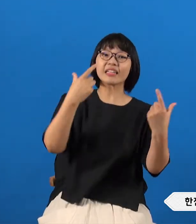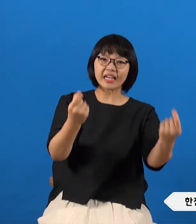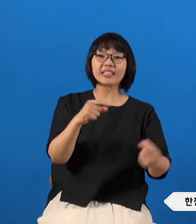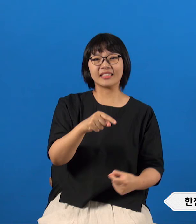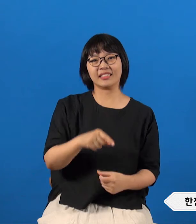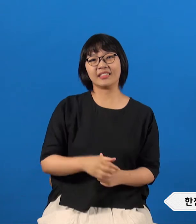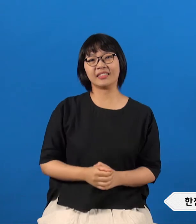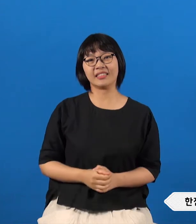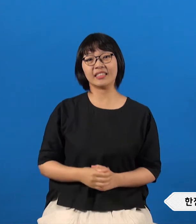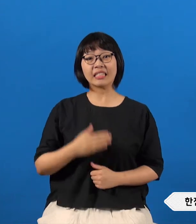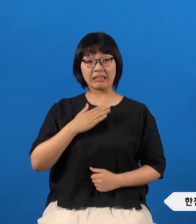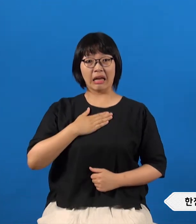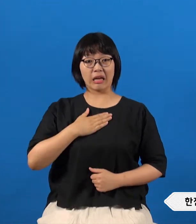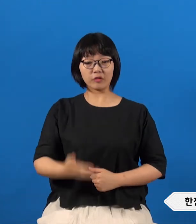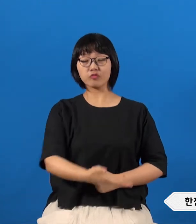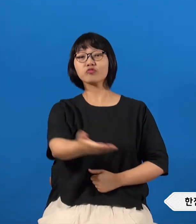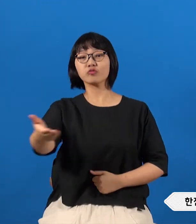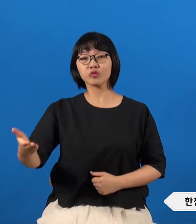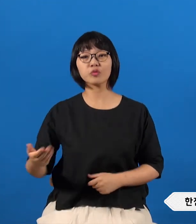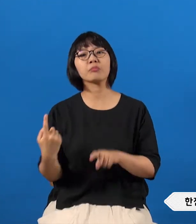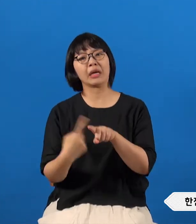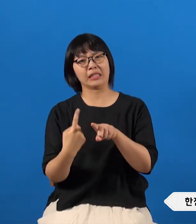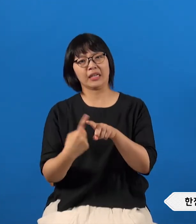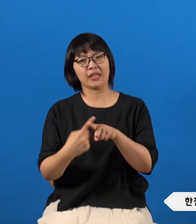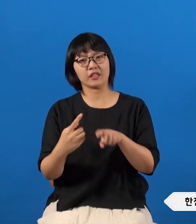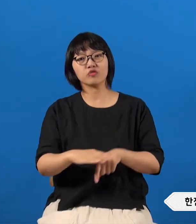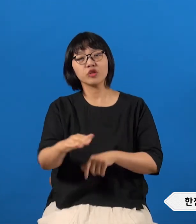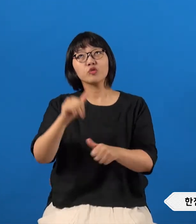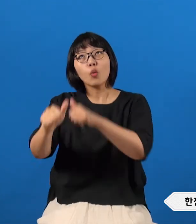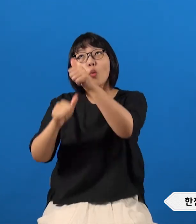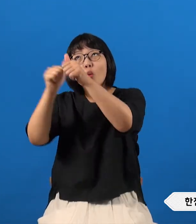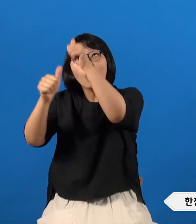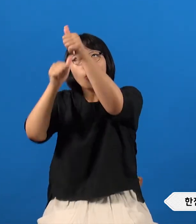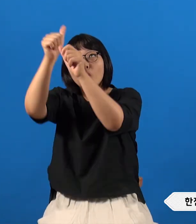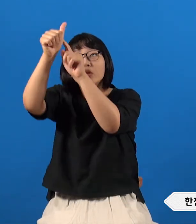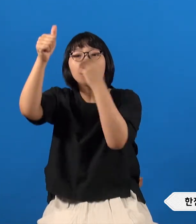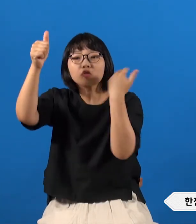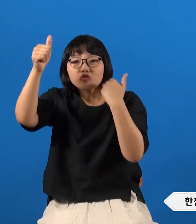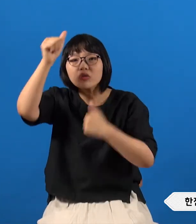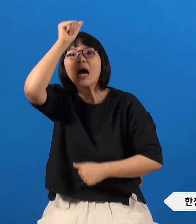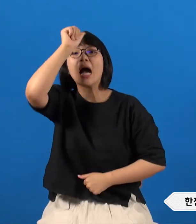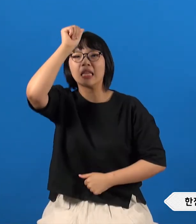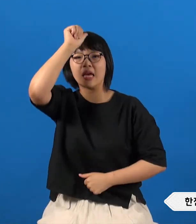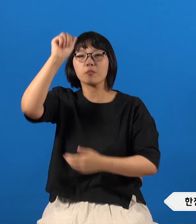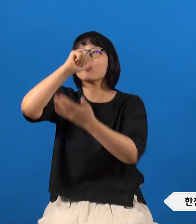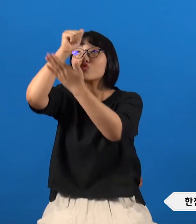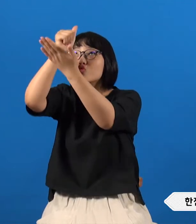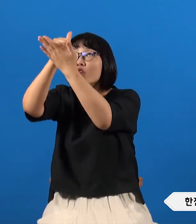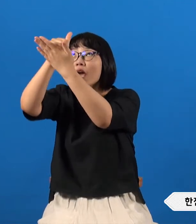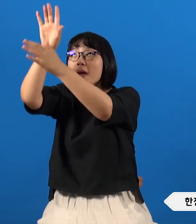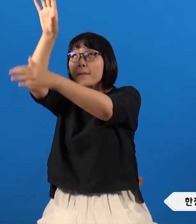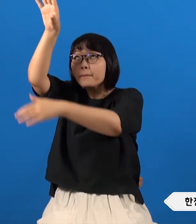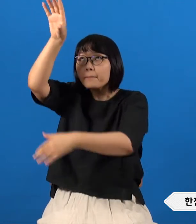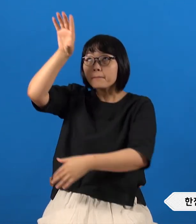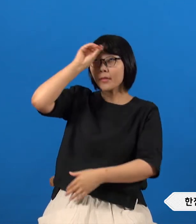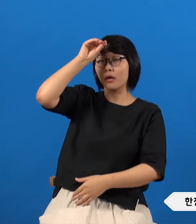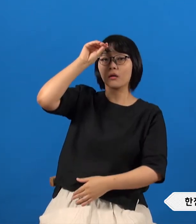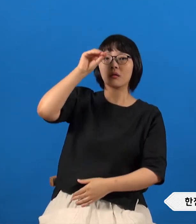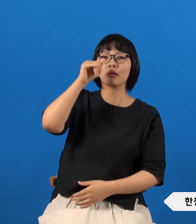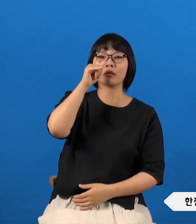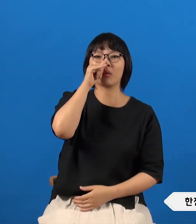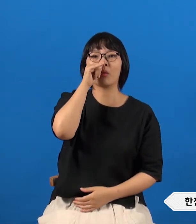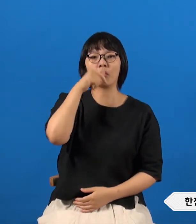마찬가지로 우리도 조상 아담의 그 죄성을, 죄의